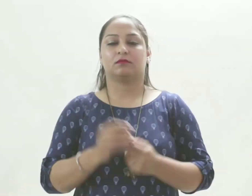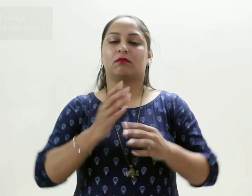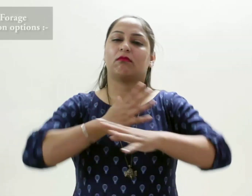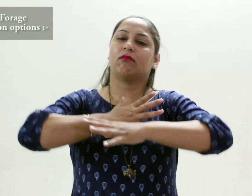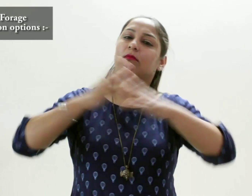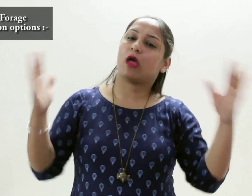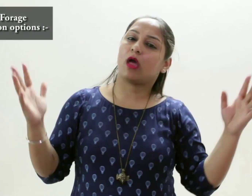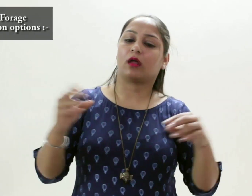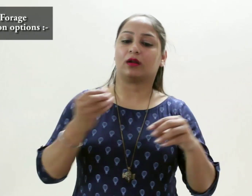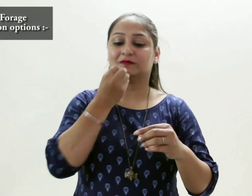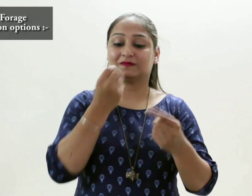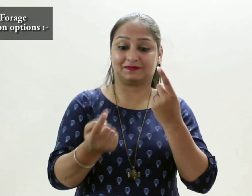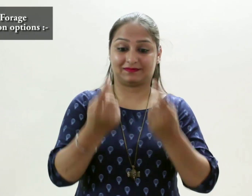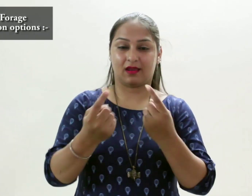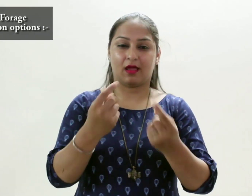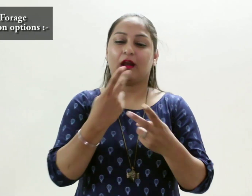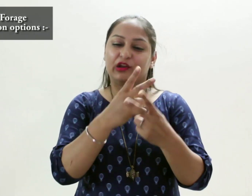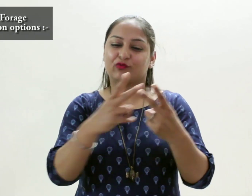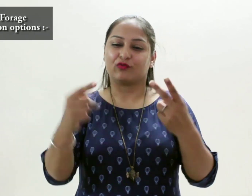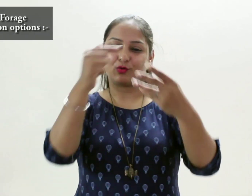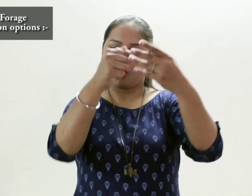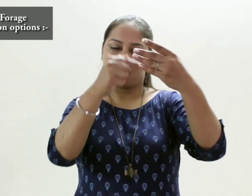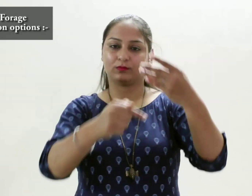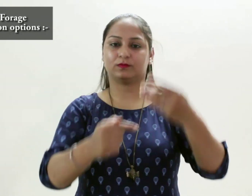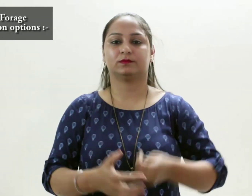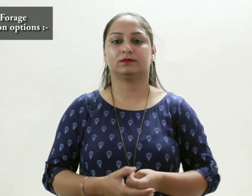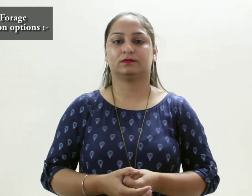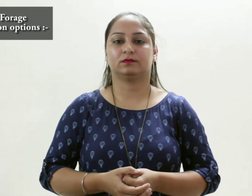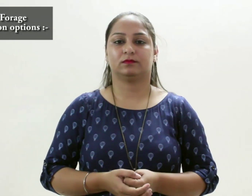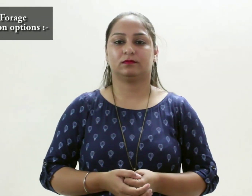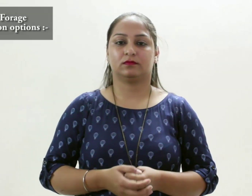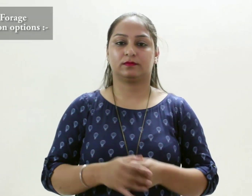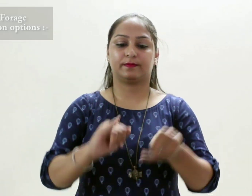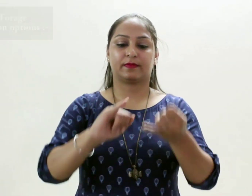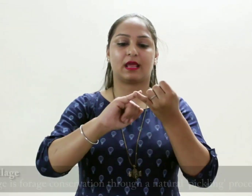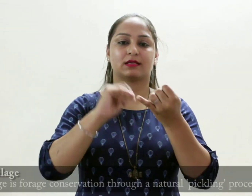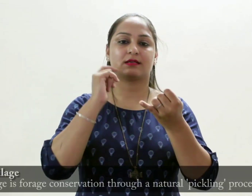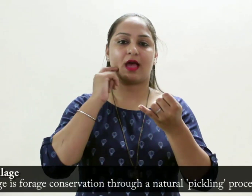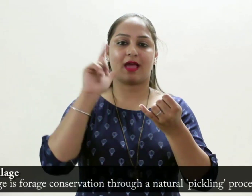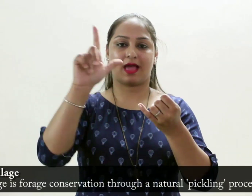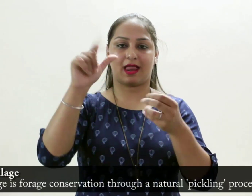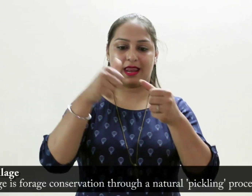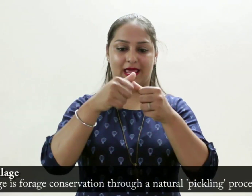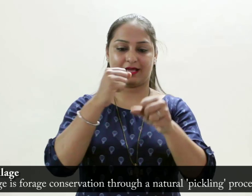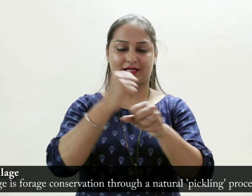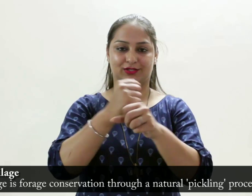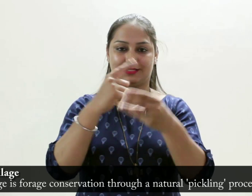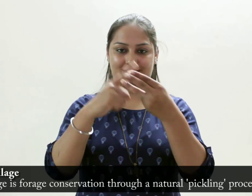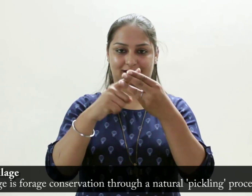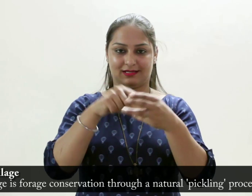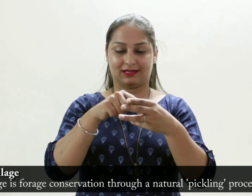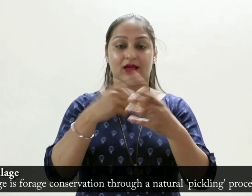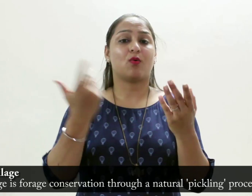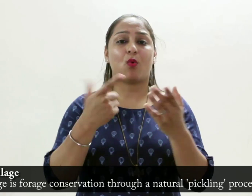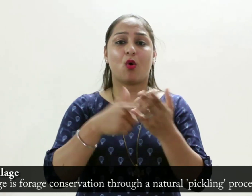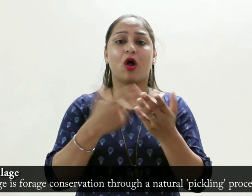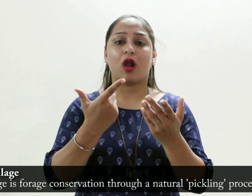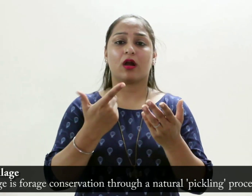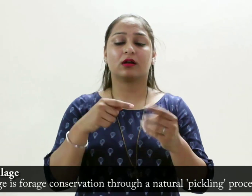की आवश्यकता है। प्रमुख चारा संरक्षण विकल्प। नंबर 1, सिलेज। सिलेज